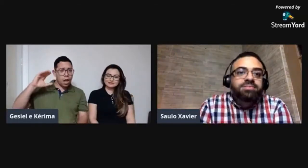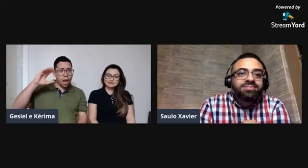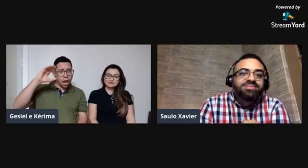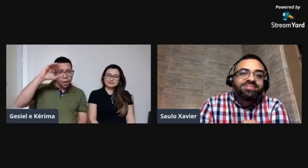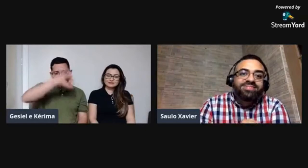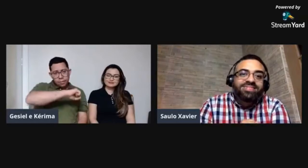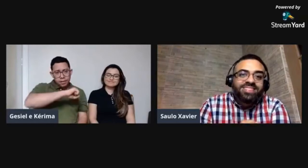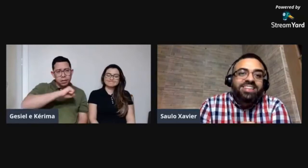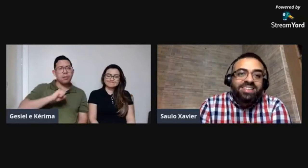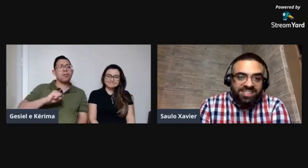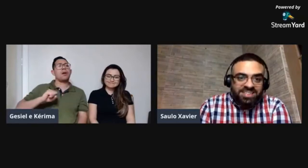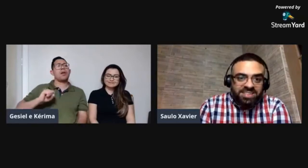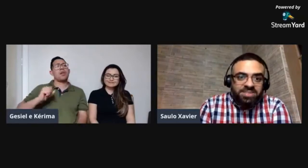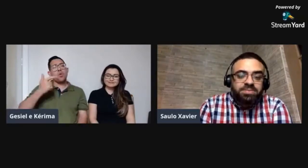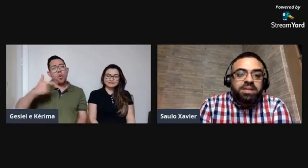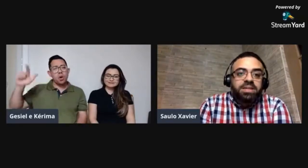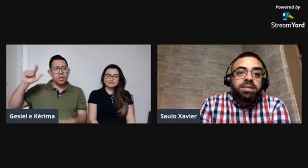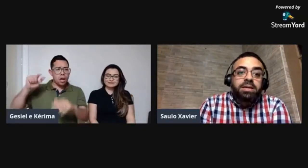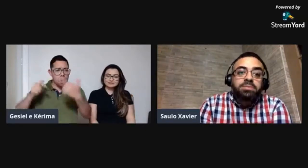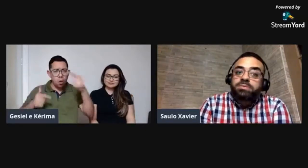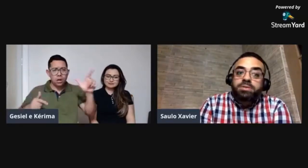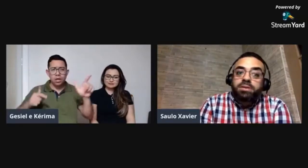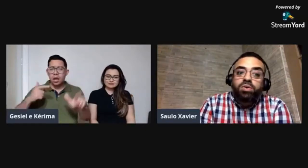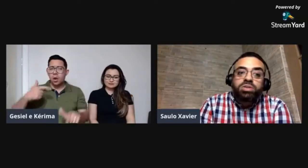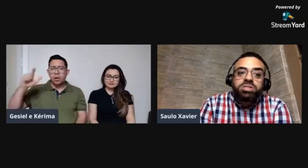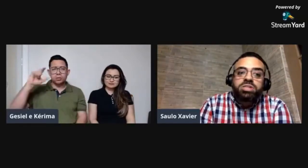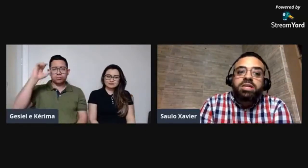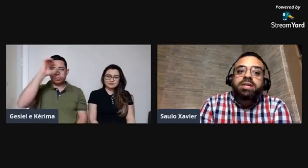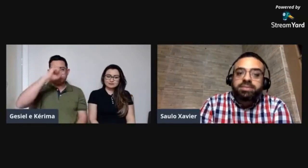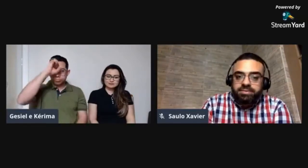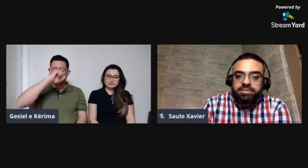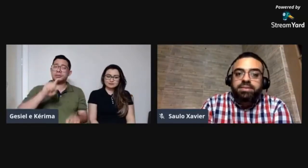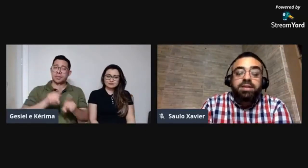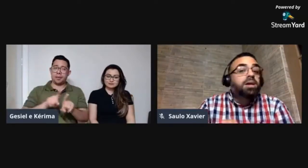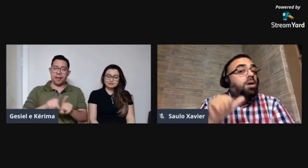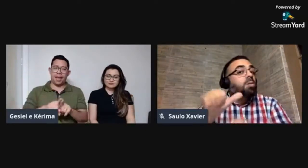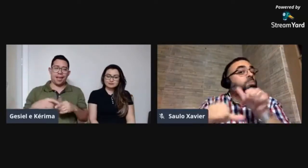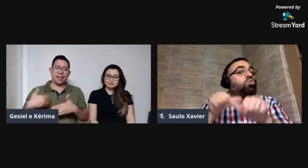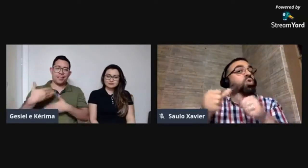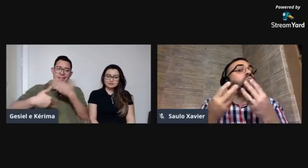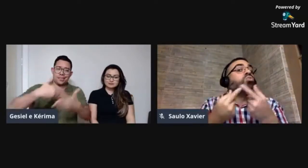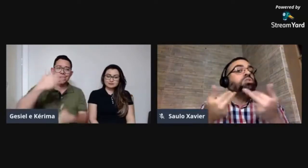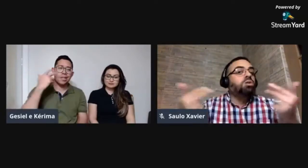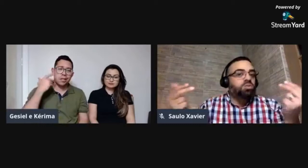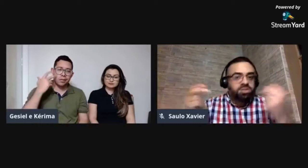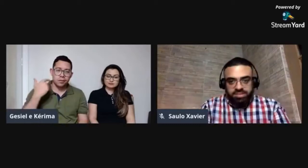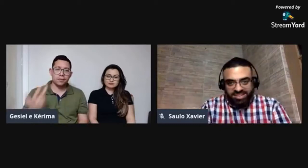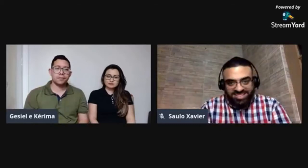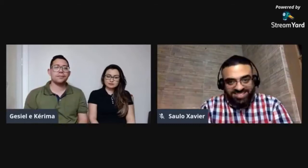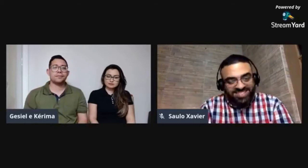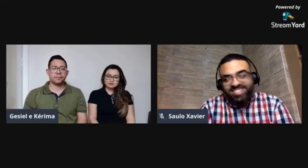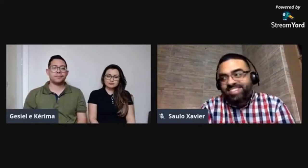árabe. Entendeu? Então, hoje em dia...